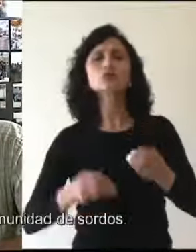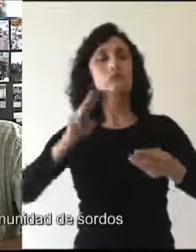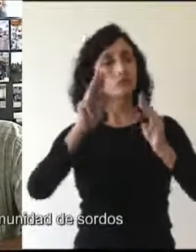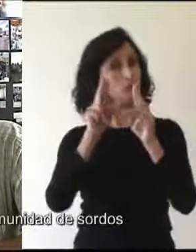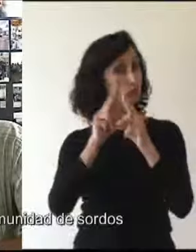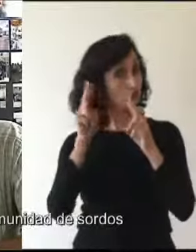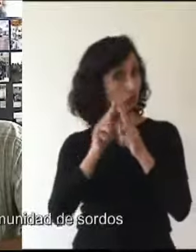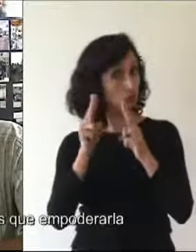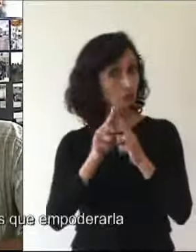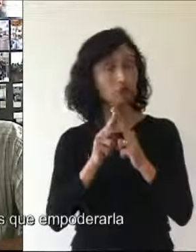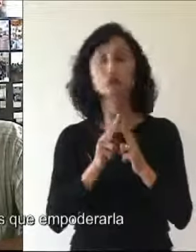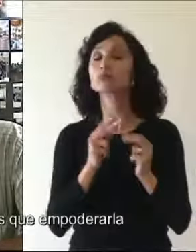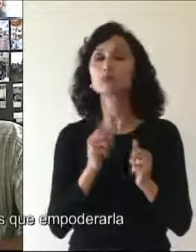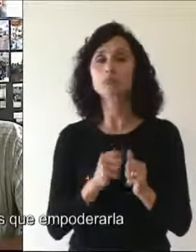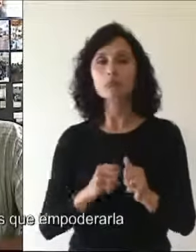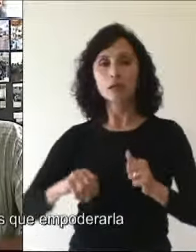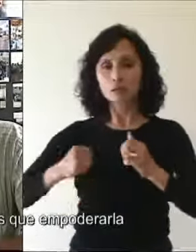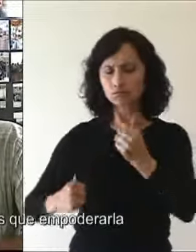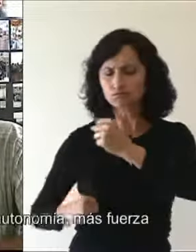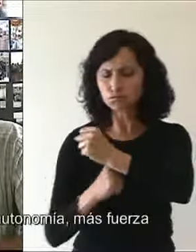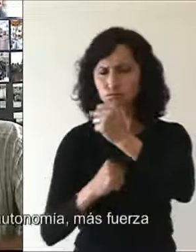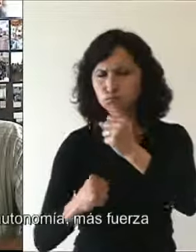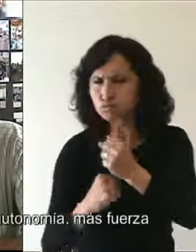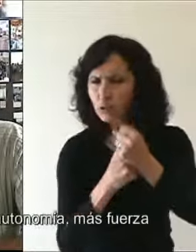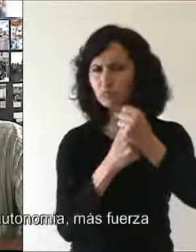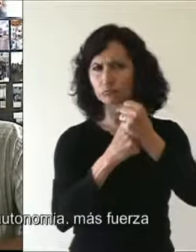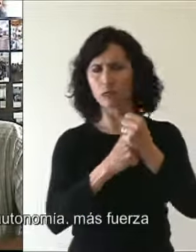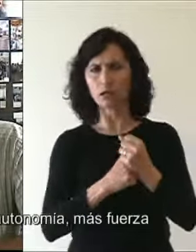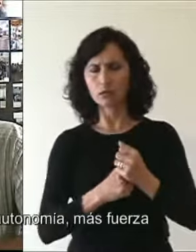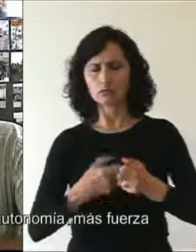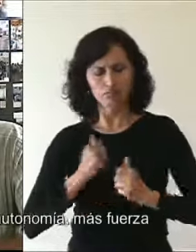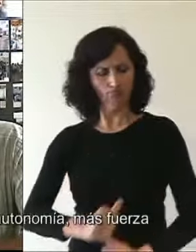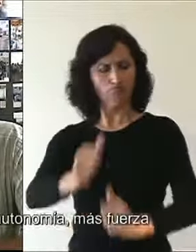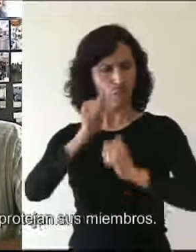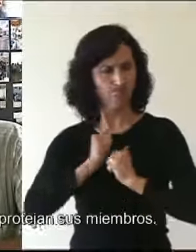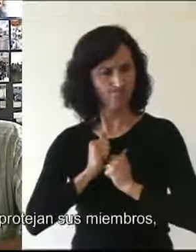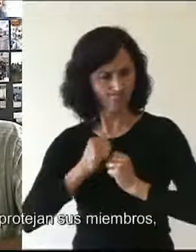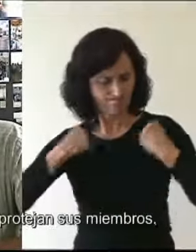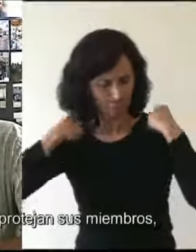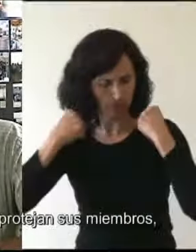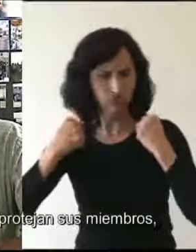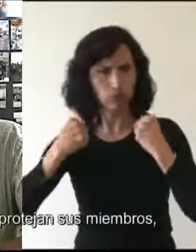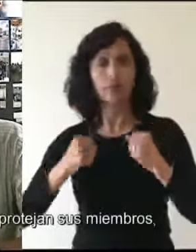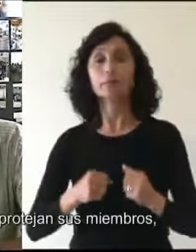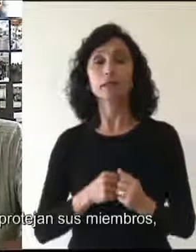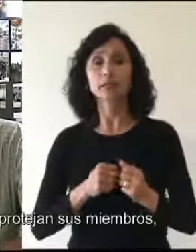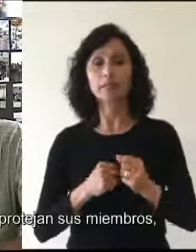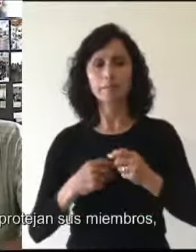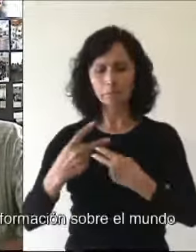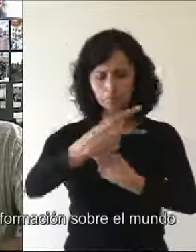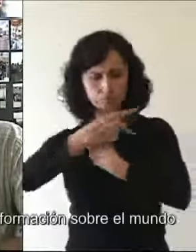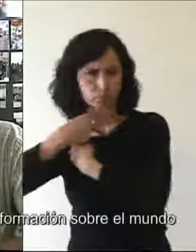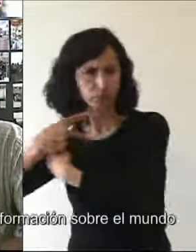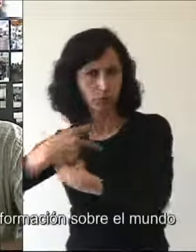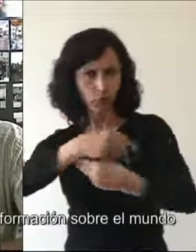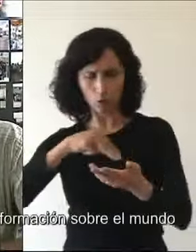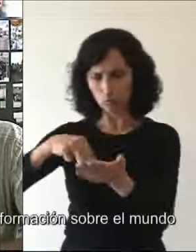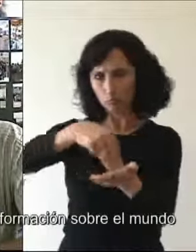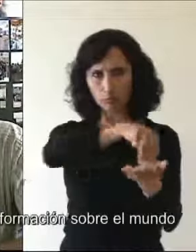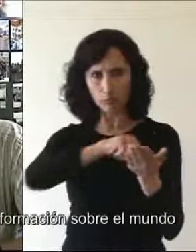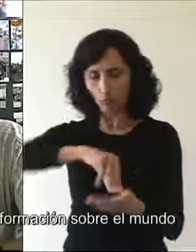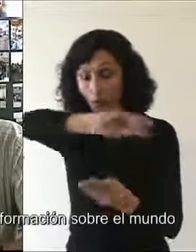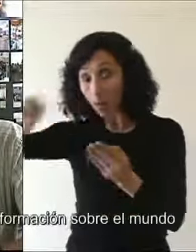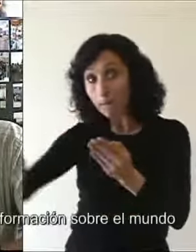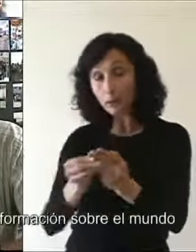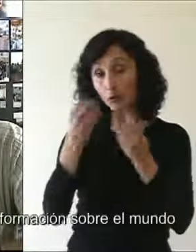conocimientos. La comunidad de sordos tenemos que empoderarla, darle más autonomía, más fuerza para que se protejan sus miembros,